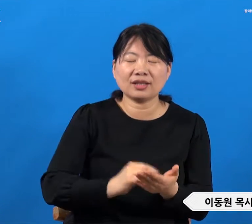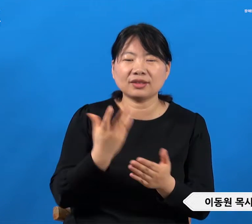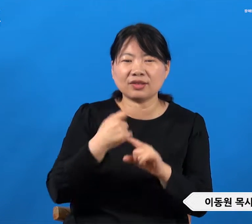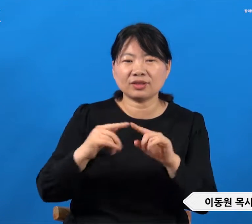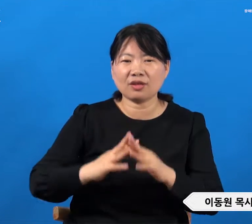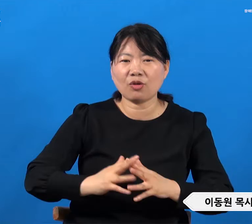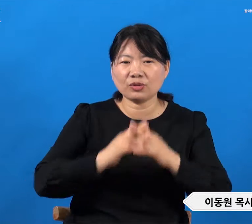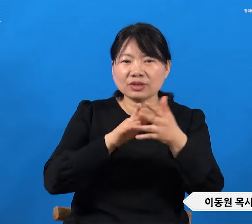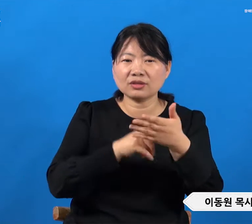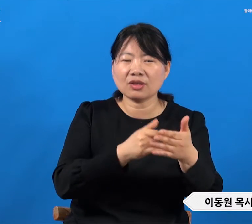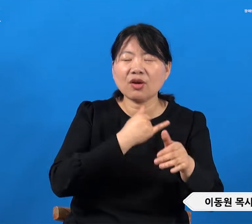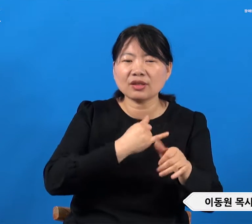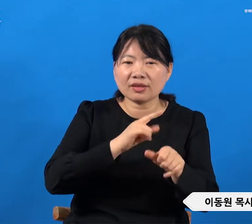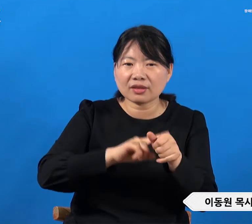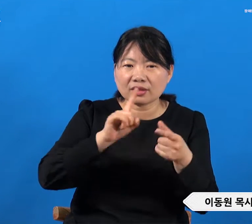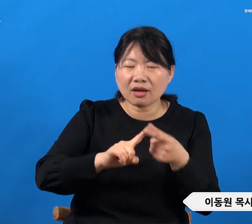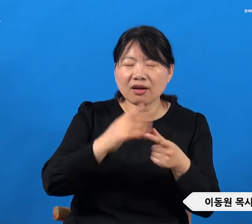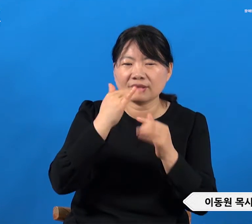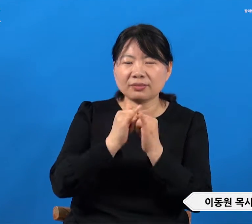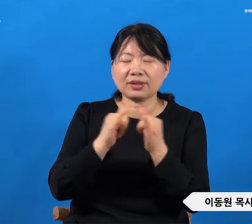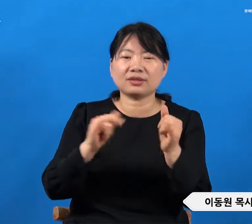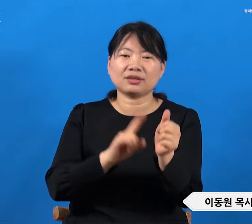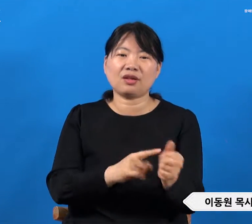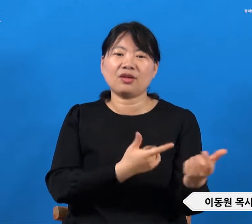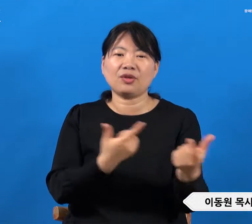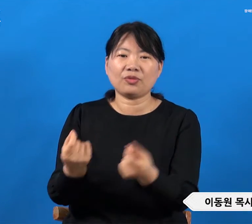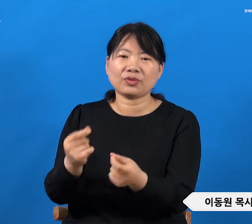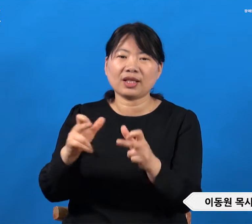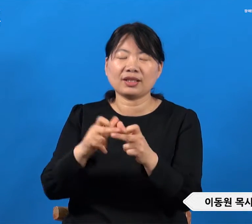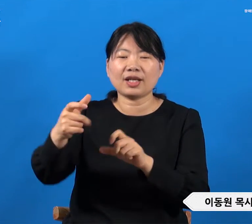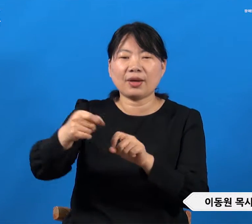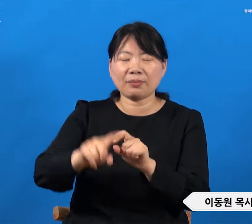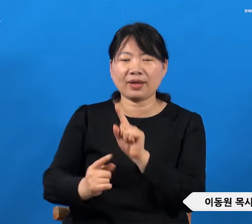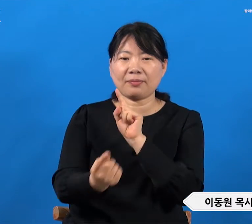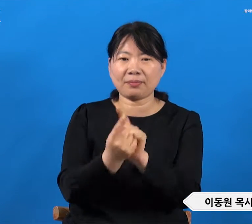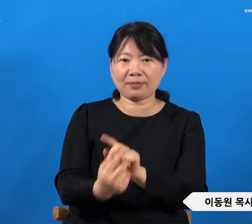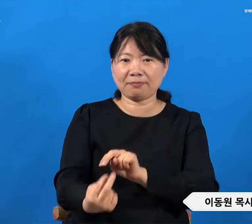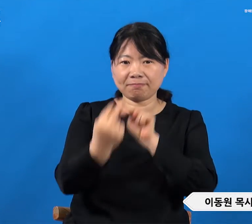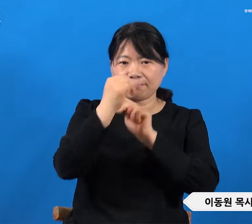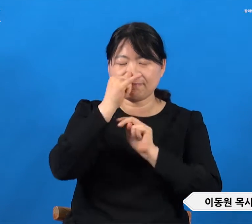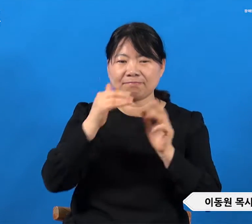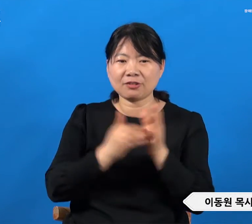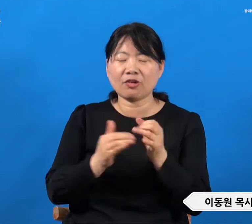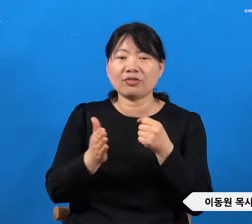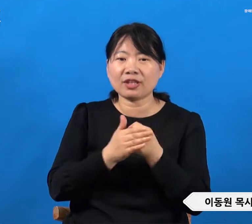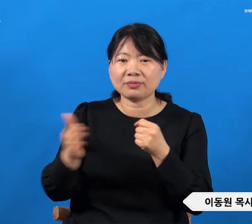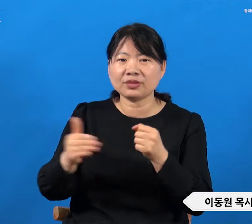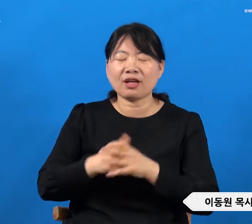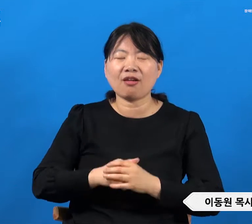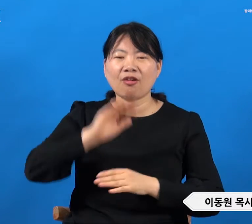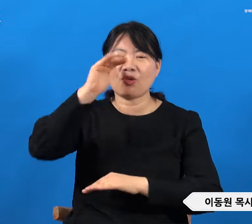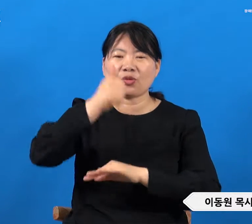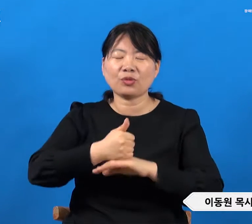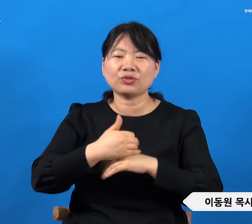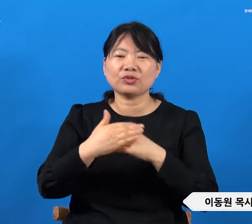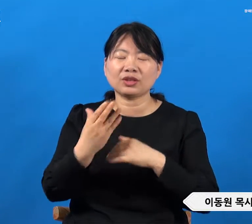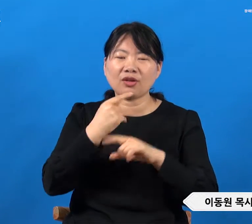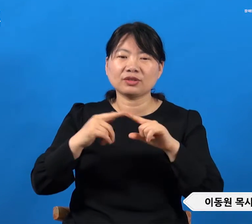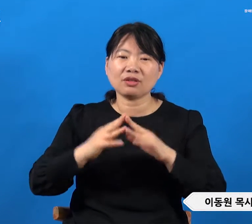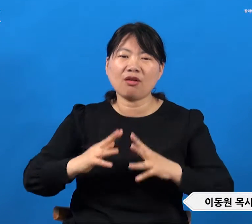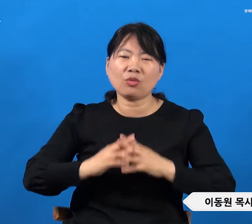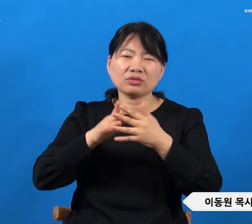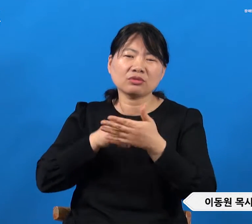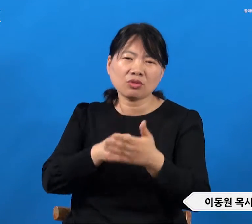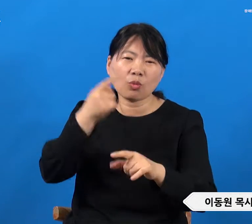건축을 시도한 이스라엘 백성들, 그들도 장애 앞에 직면합니다. 그래서 결국 성전